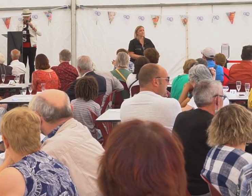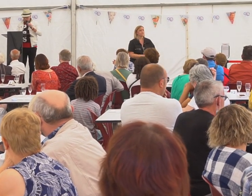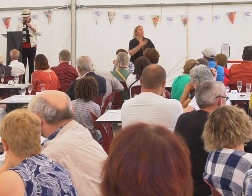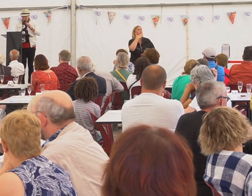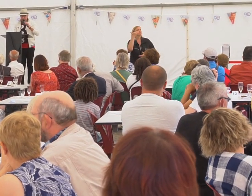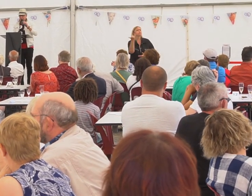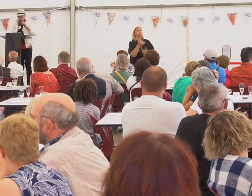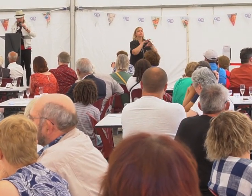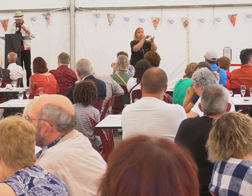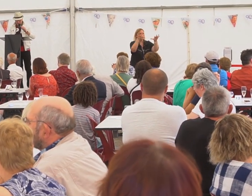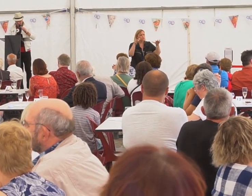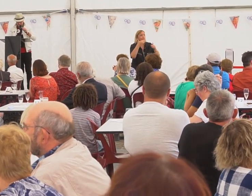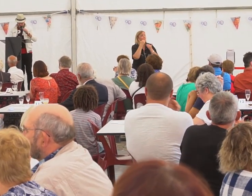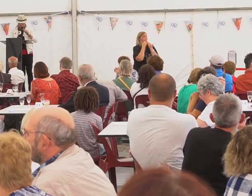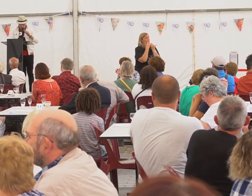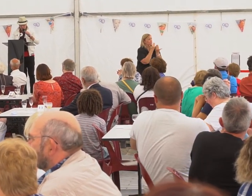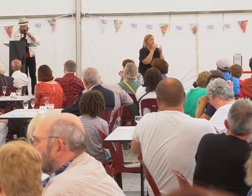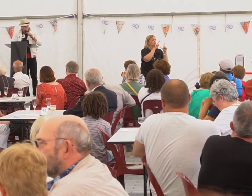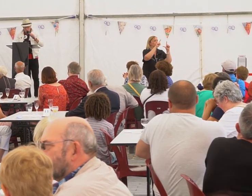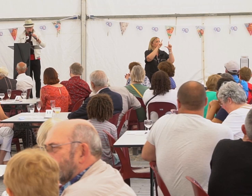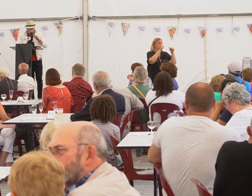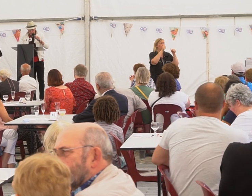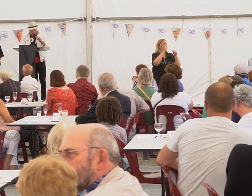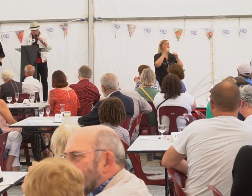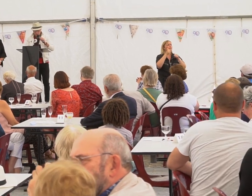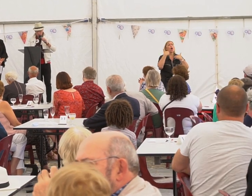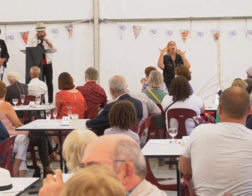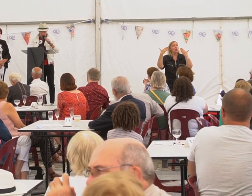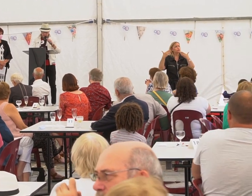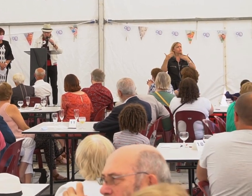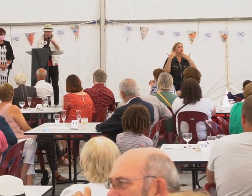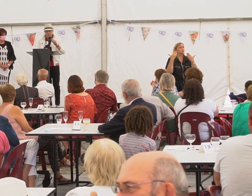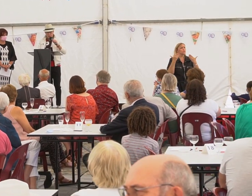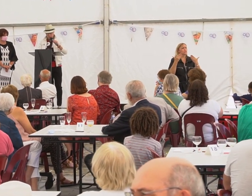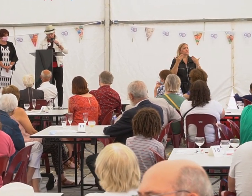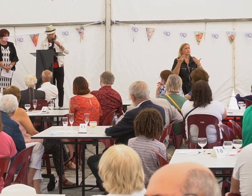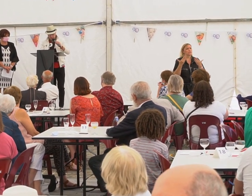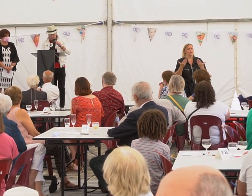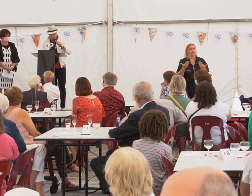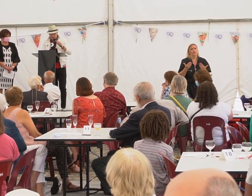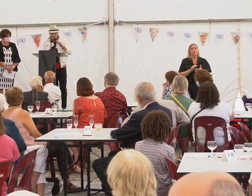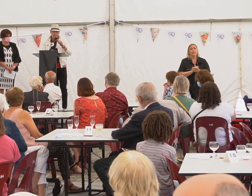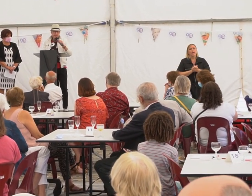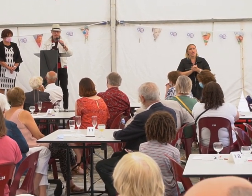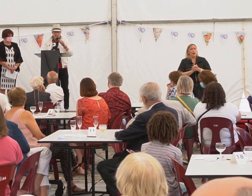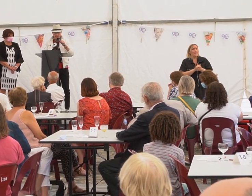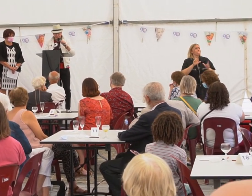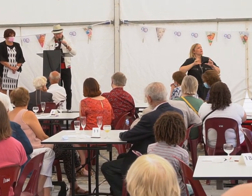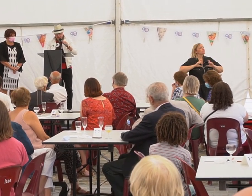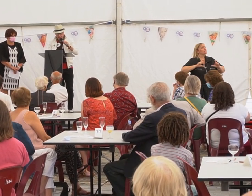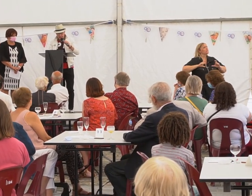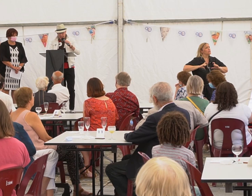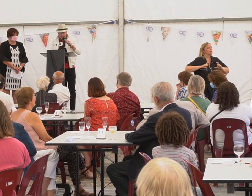Bonjour à tous, merci pour être là. Aujourd'hui, en célébrant l'enfance, Marcel